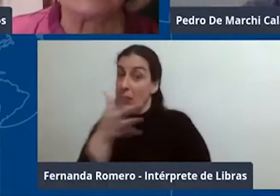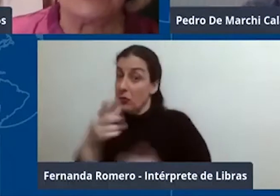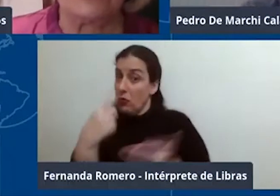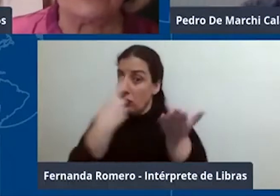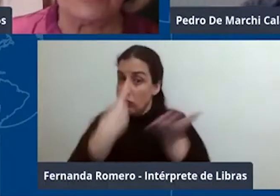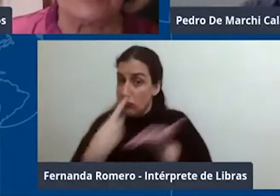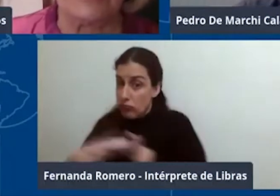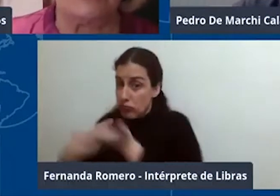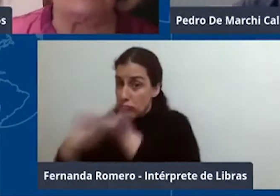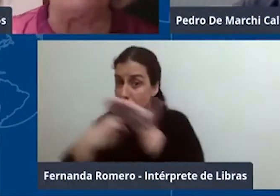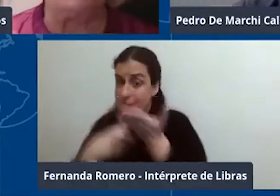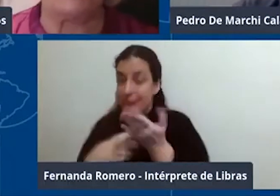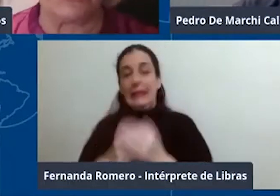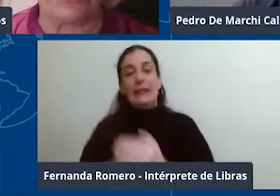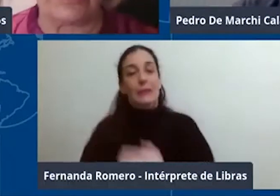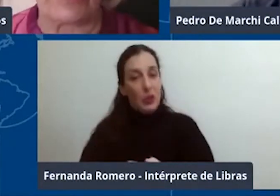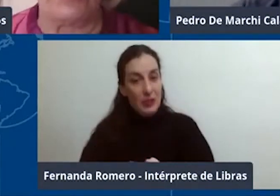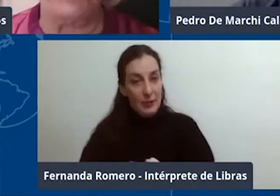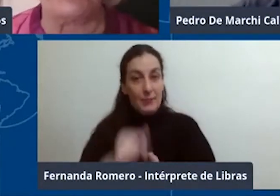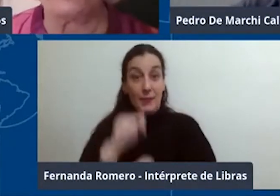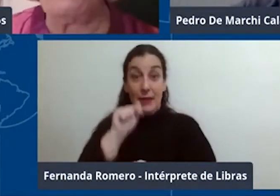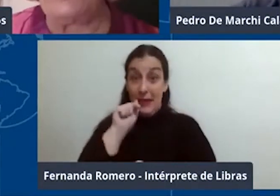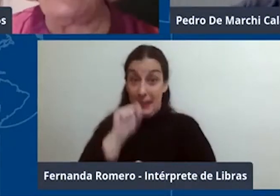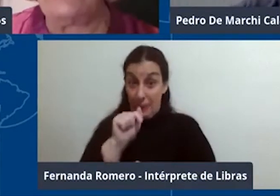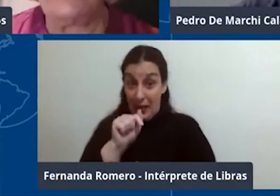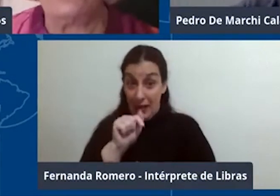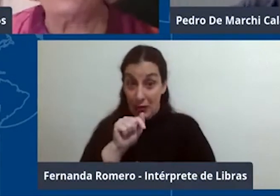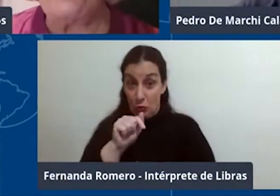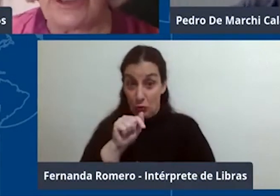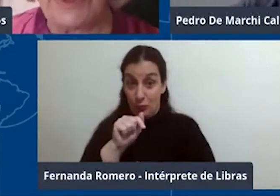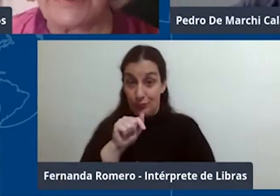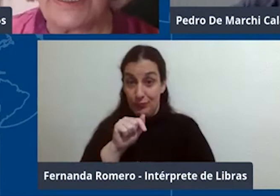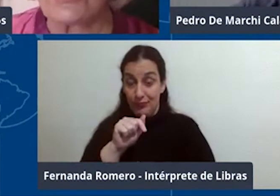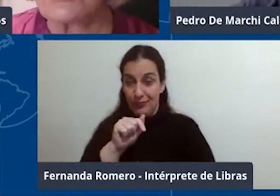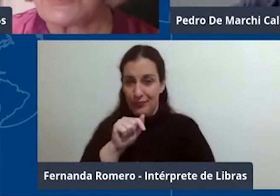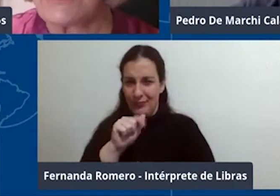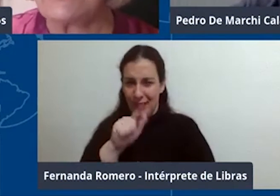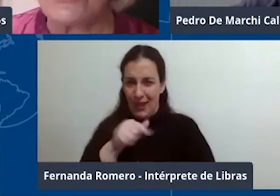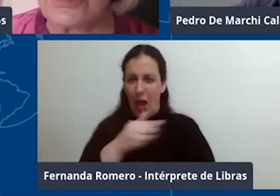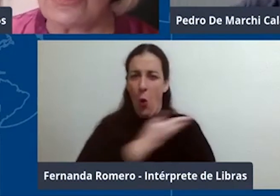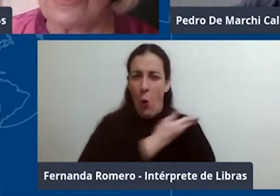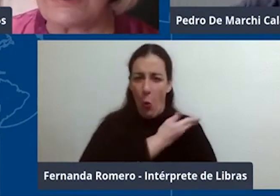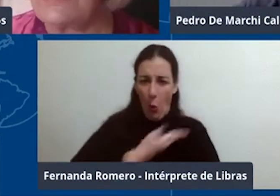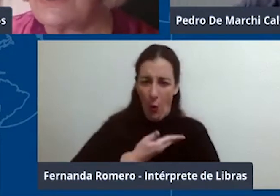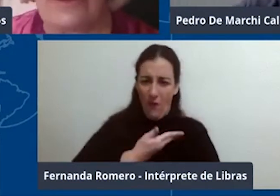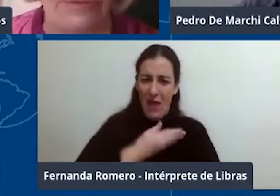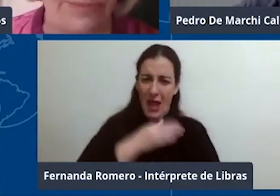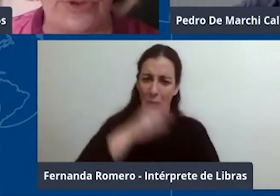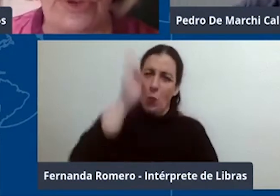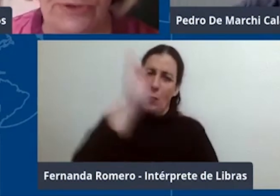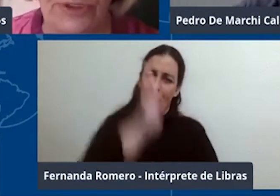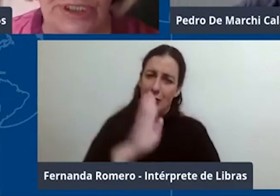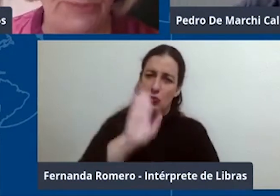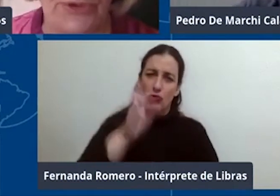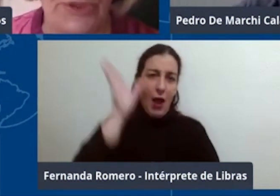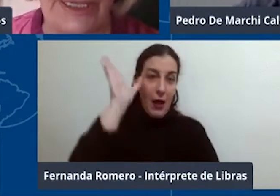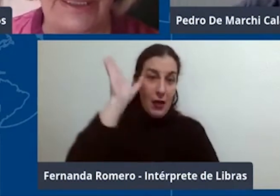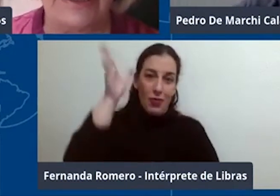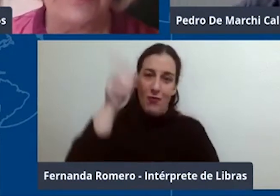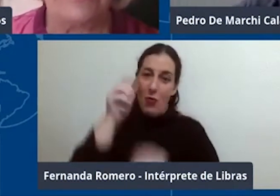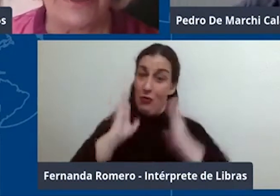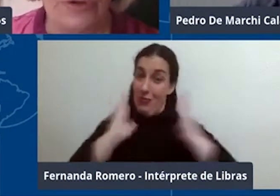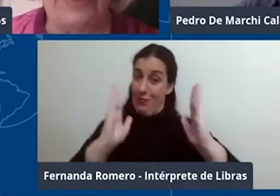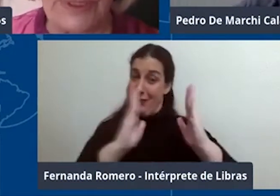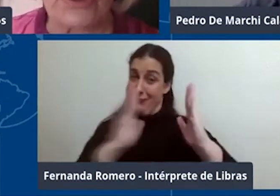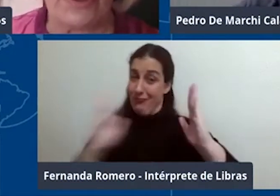nesse processo, é preciso, como o governo brasileiro já tinha decidido que não